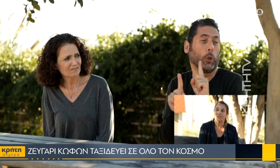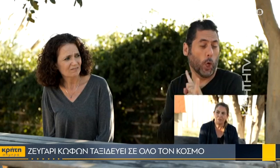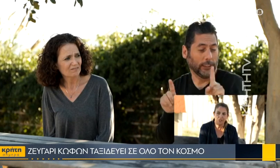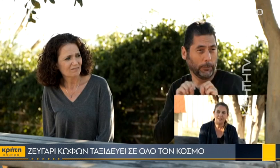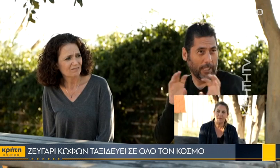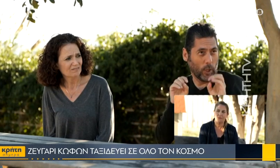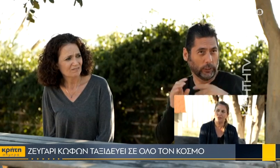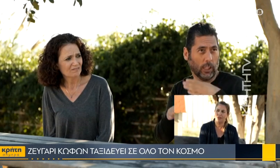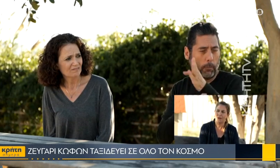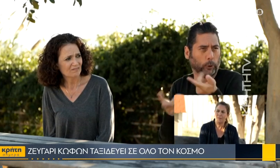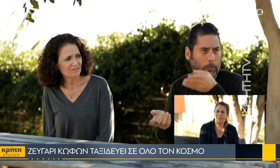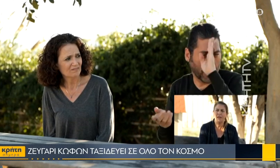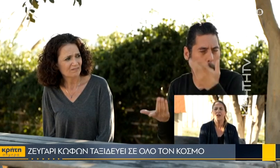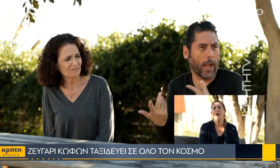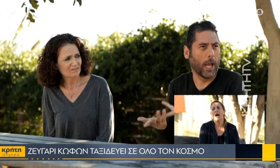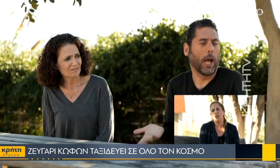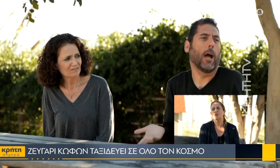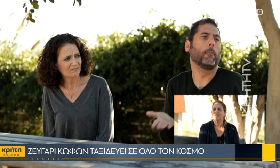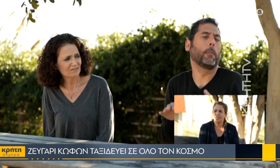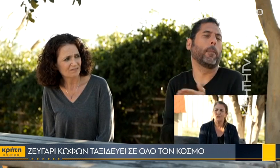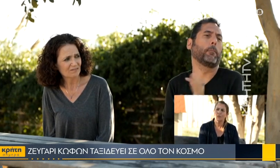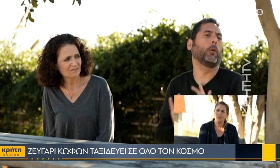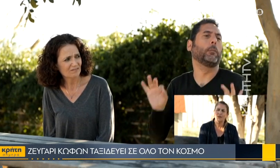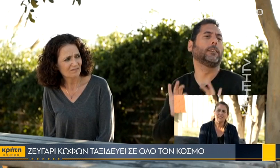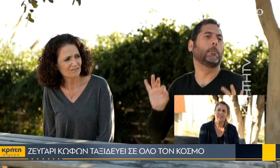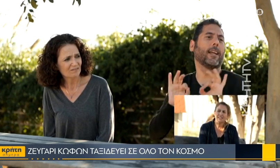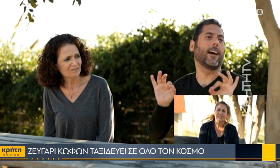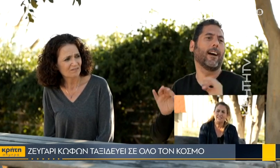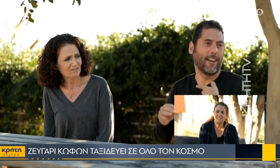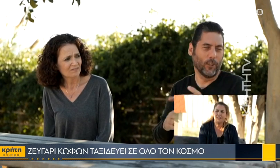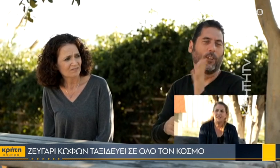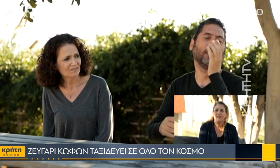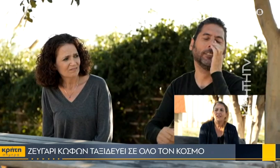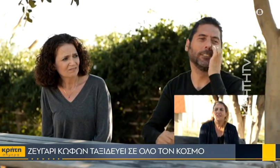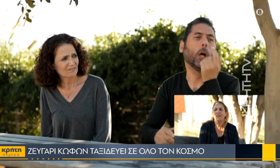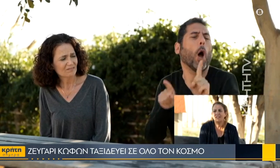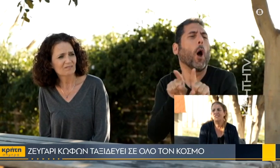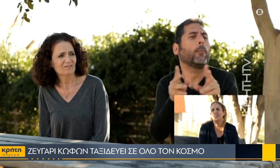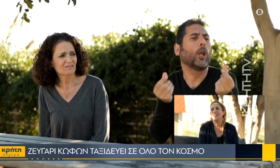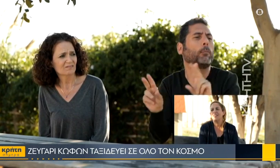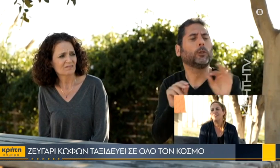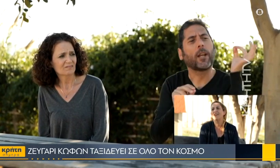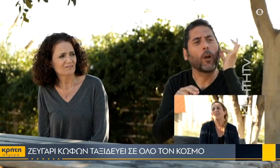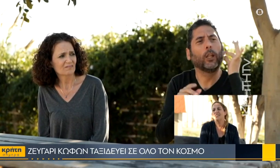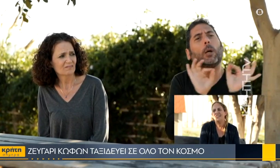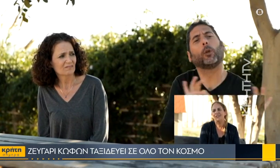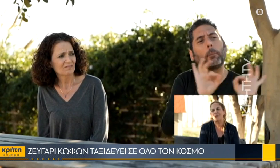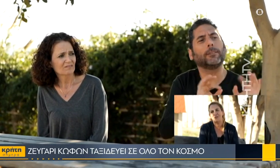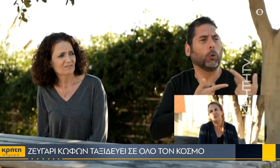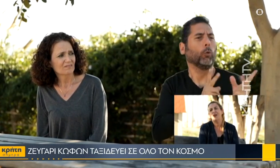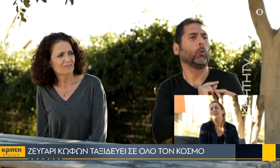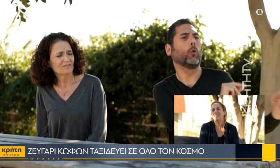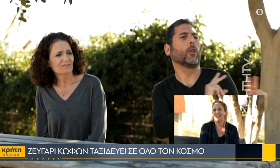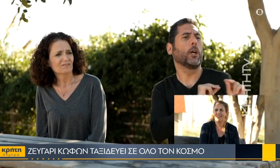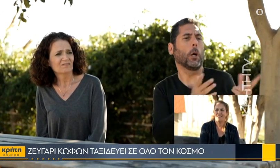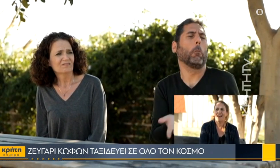που είχαν επισκεφτεί τα μέρη που θέλαμε να πάμε. Αλλά ουσιαστικά, το να προετοιμάζεις ένα ταξίδι, η διαδικασία είναι ίδια, είτε είσαι